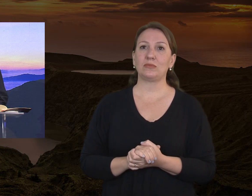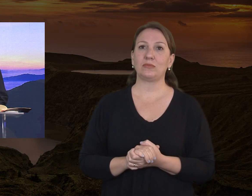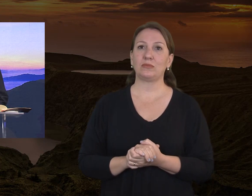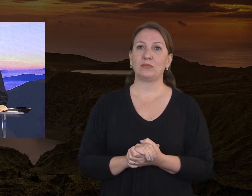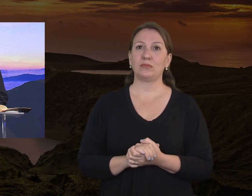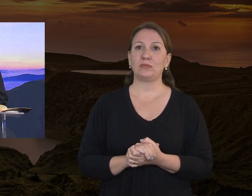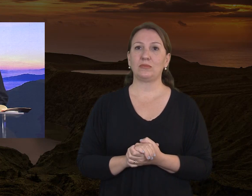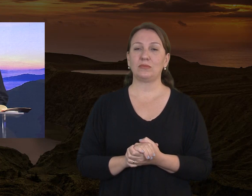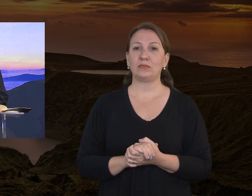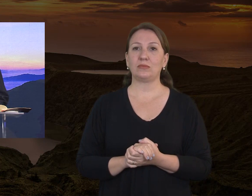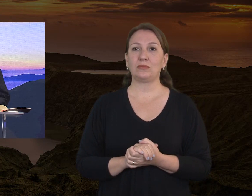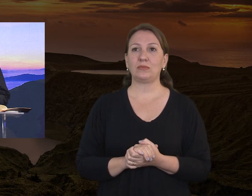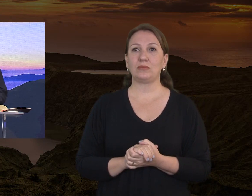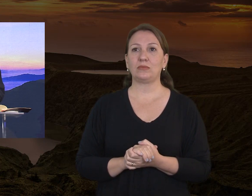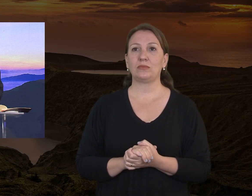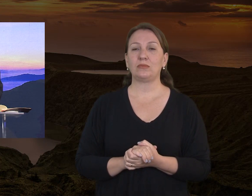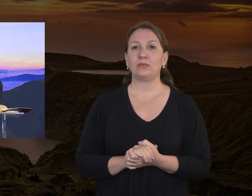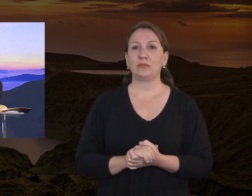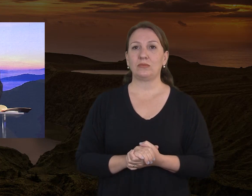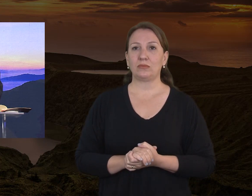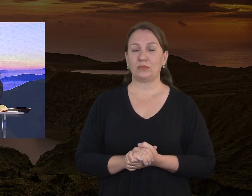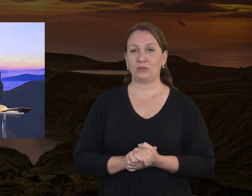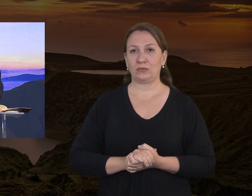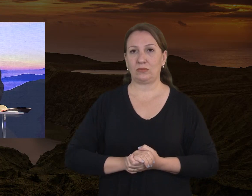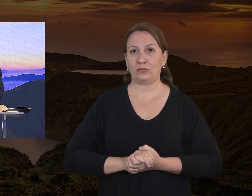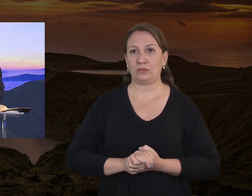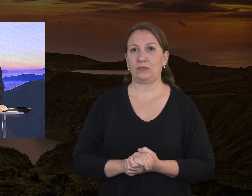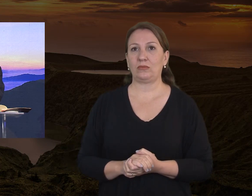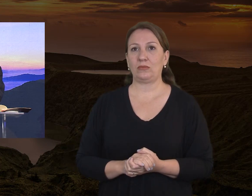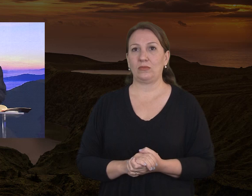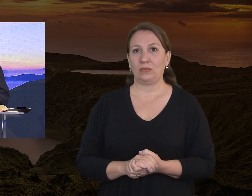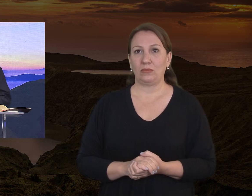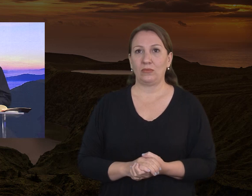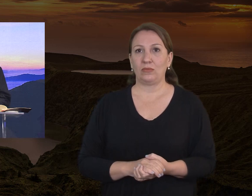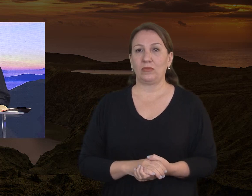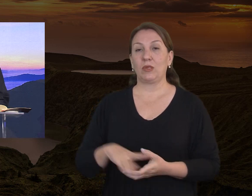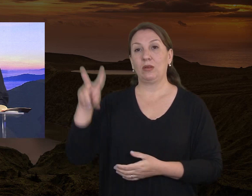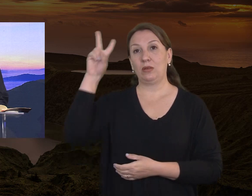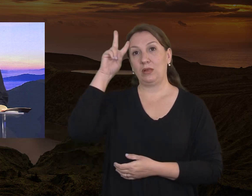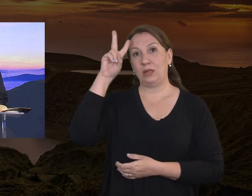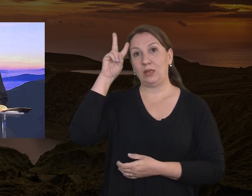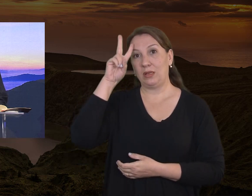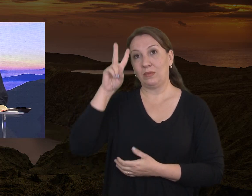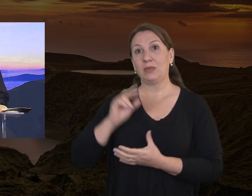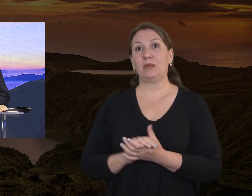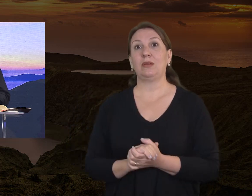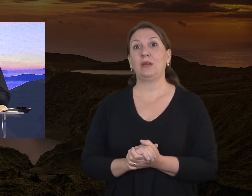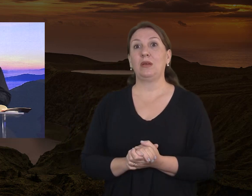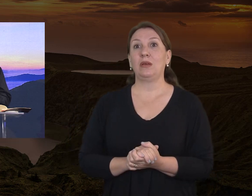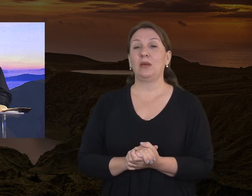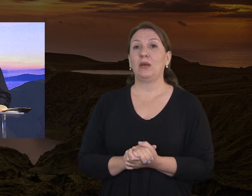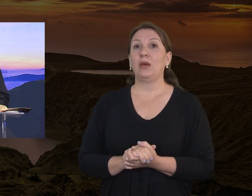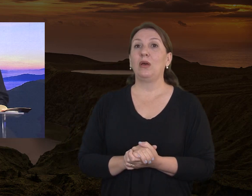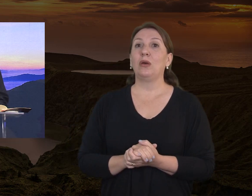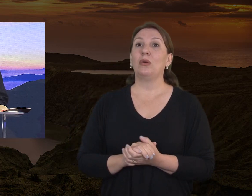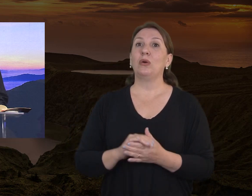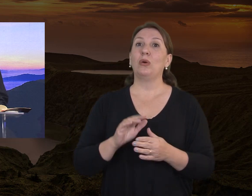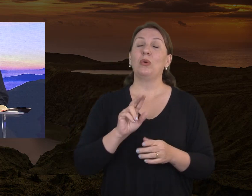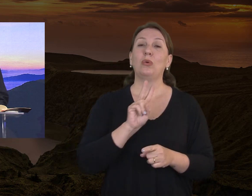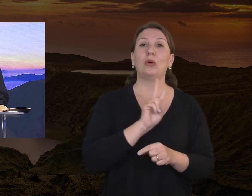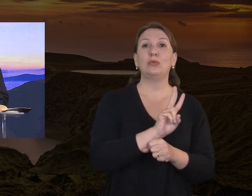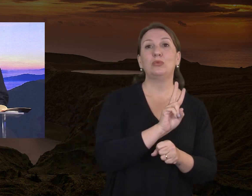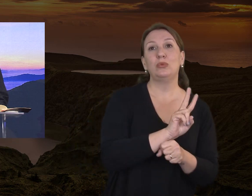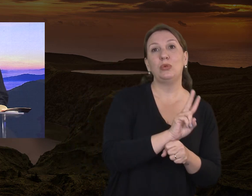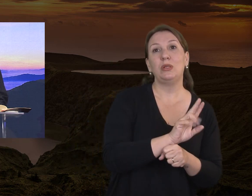ele nos fornece. E lembrar, né, vocês de que cuidem dos seus